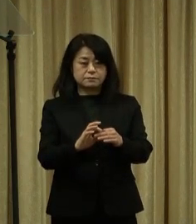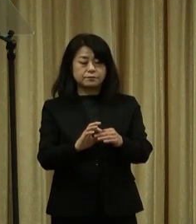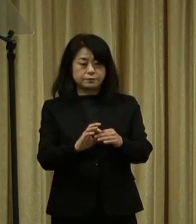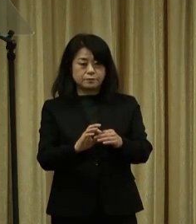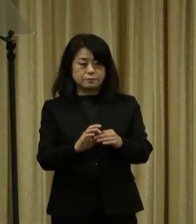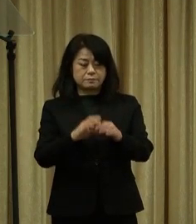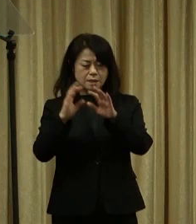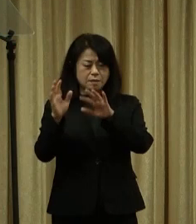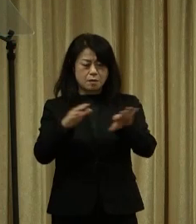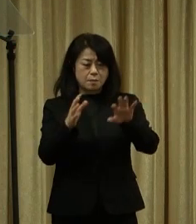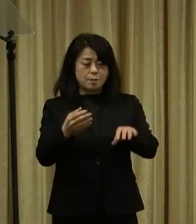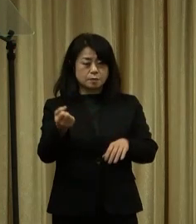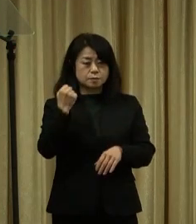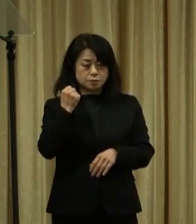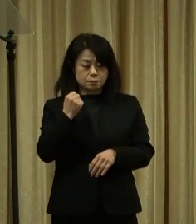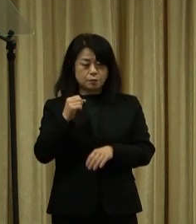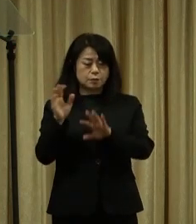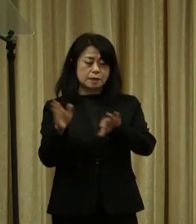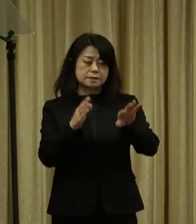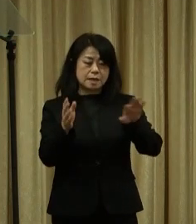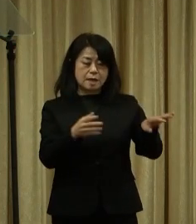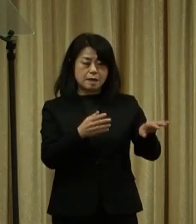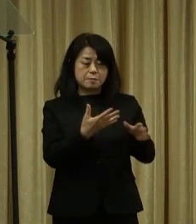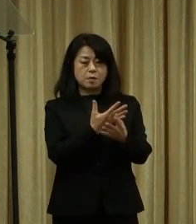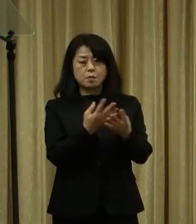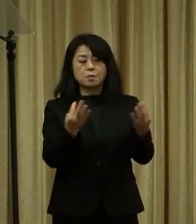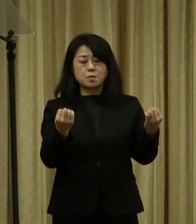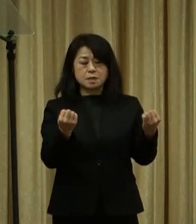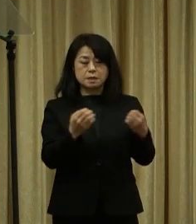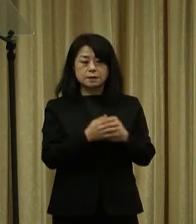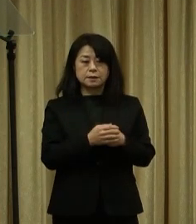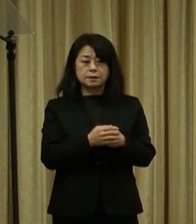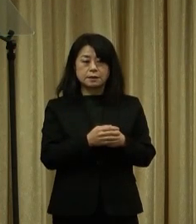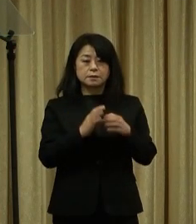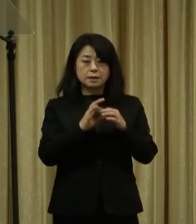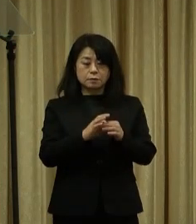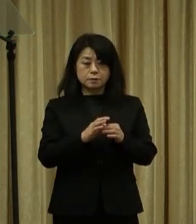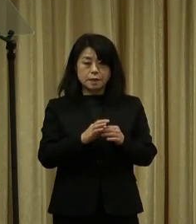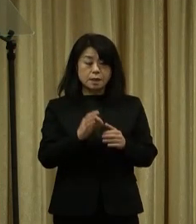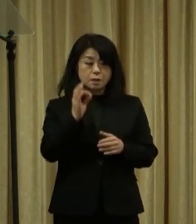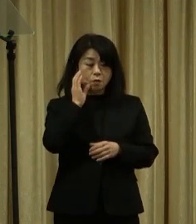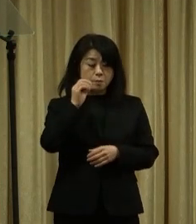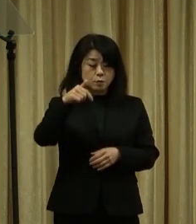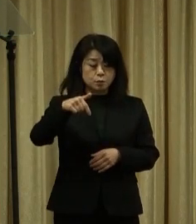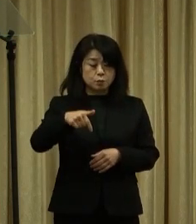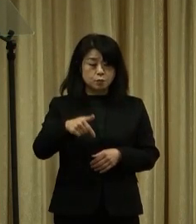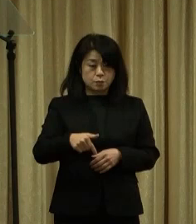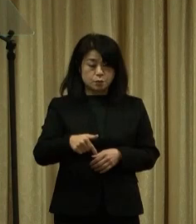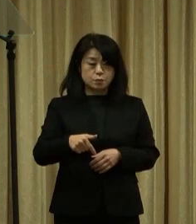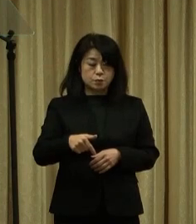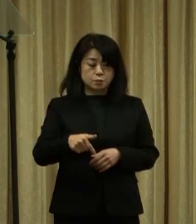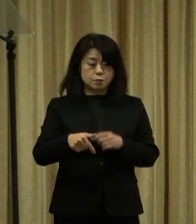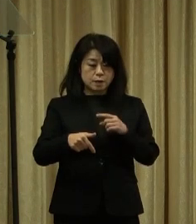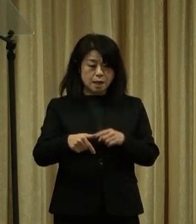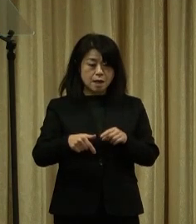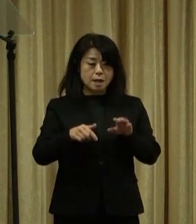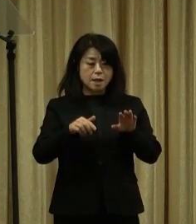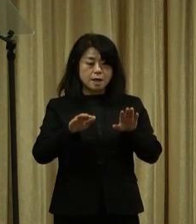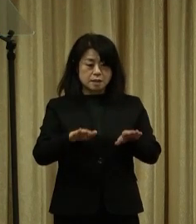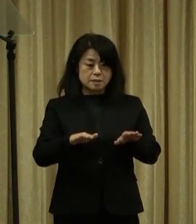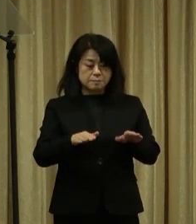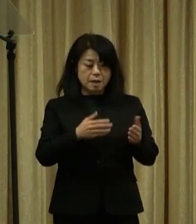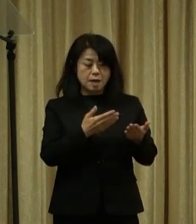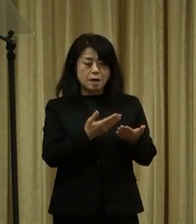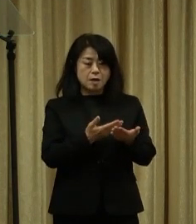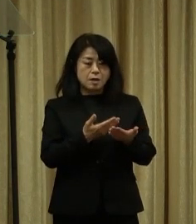暴風が吹くこともとても多い。なのでやはりこの夫婦が今求められる、状況にあるという